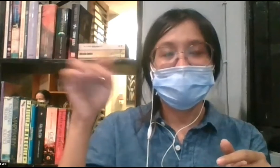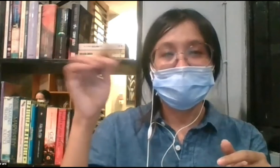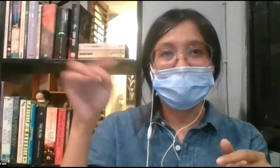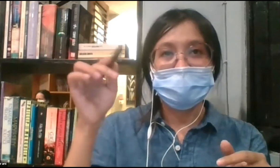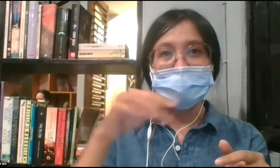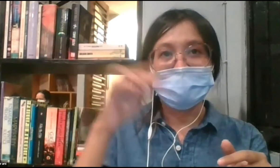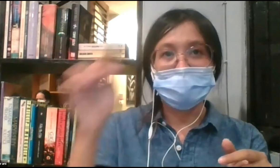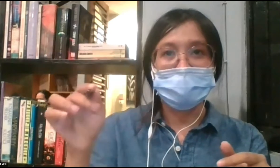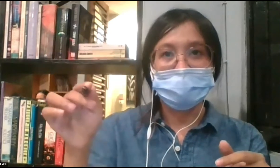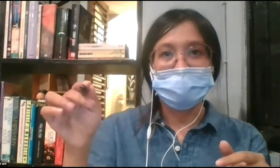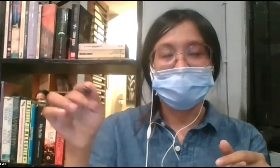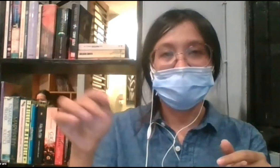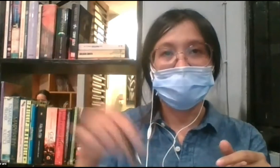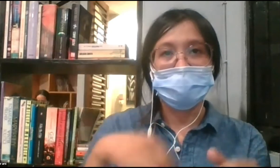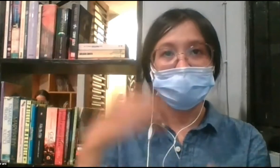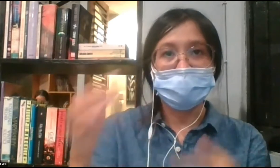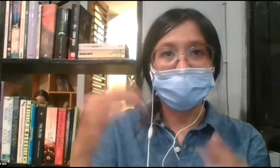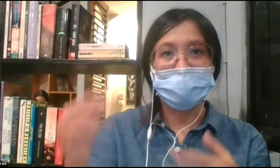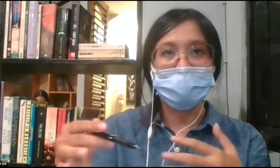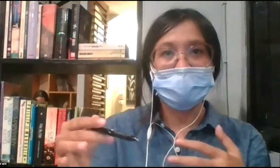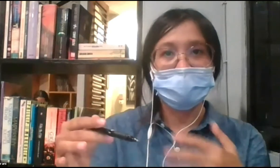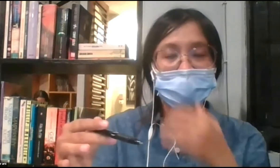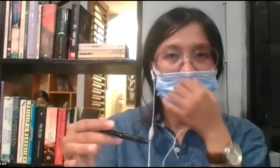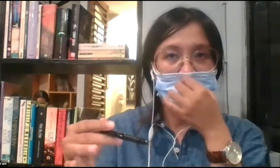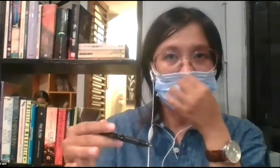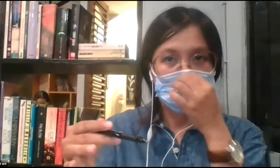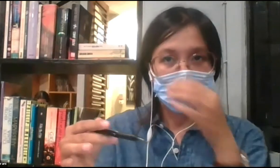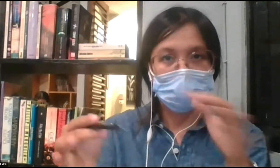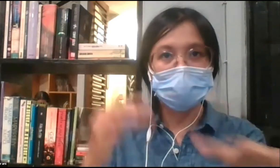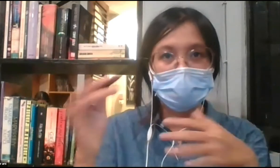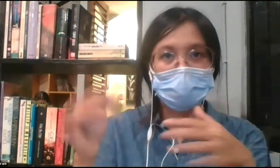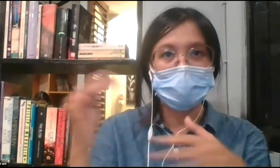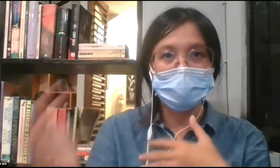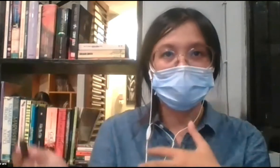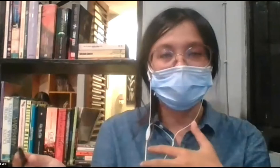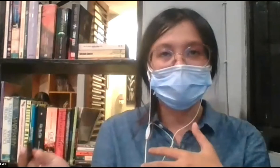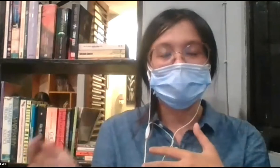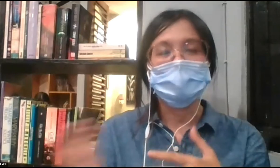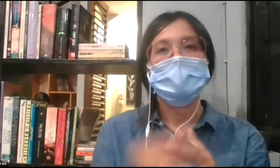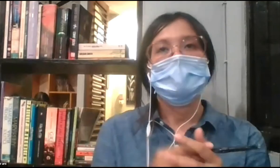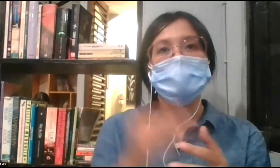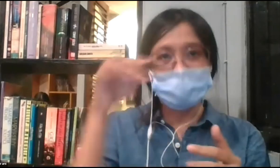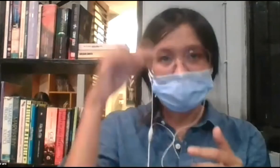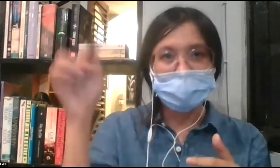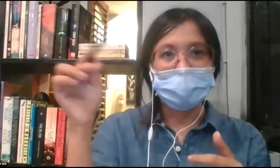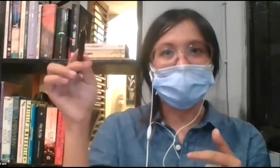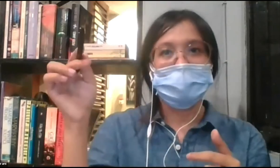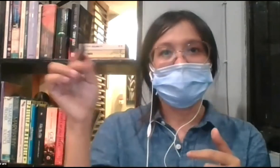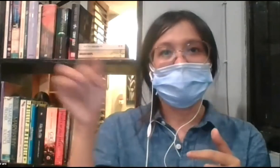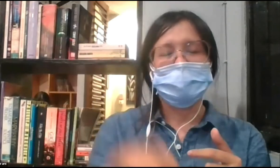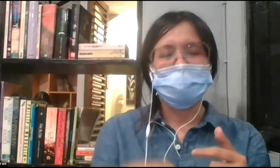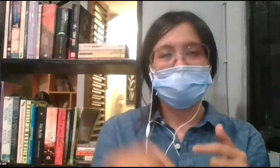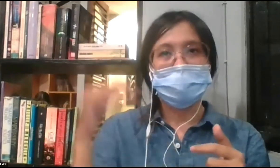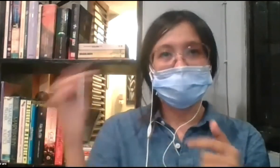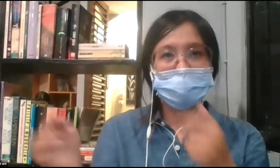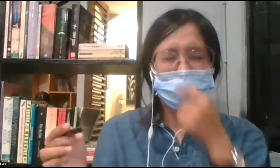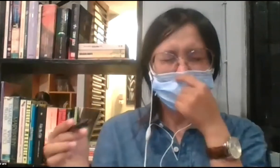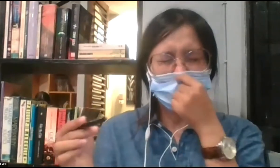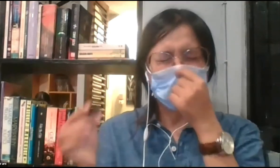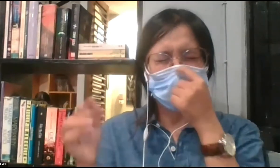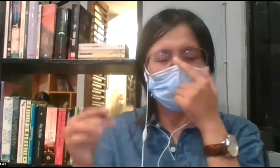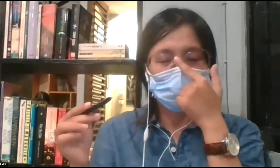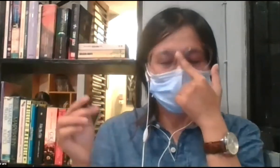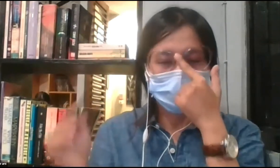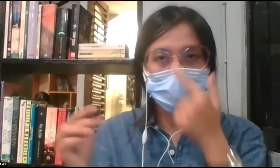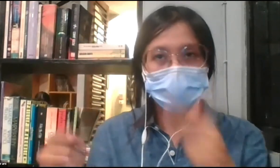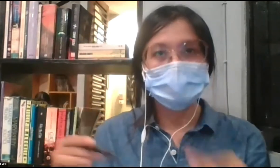muncul fenomena pemasungan orang-orang yang dengan gangguan jiwa itu, misalnya angle pertama. Atau